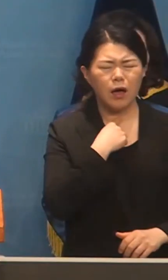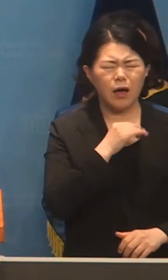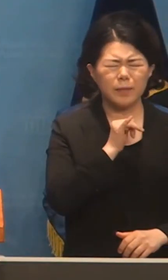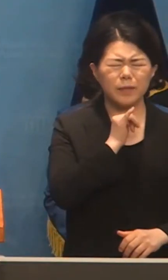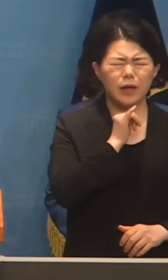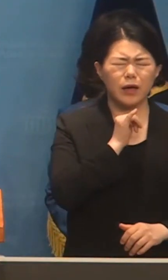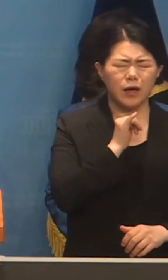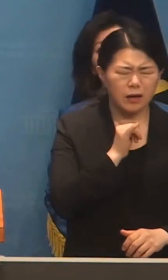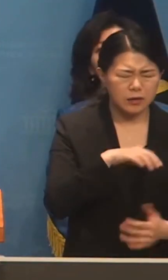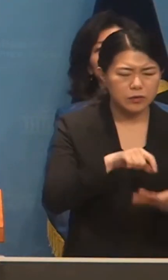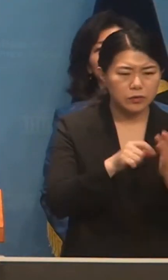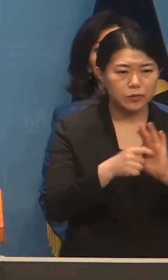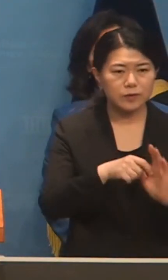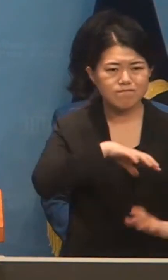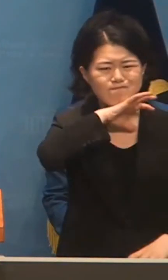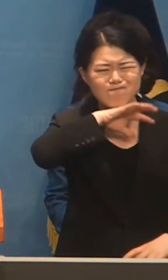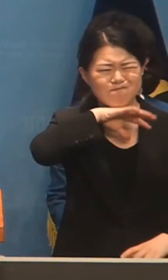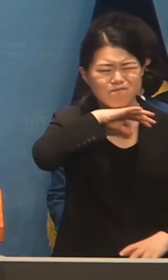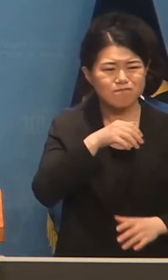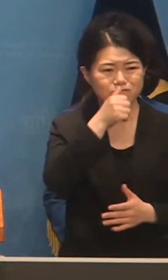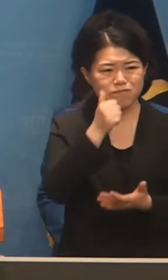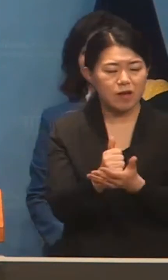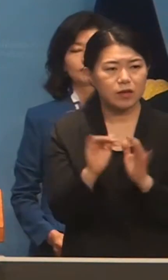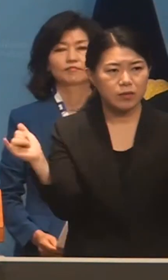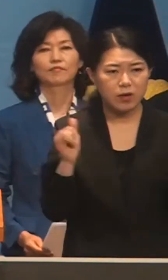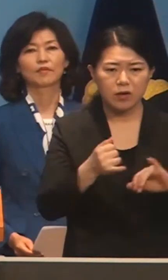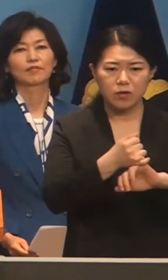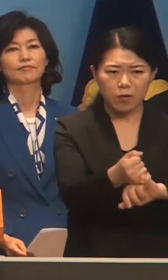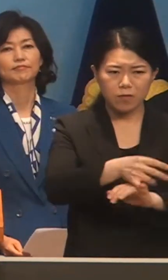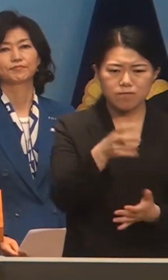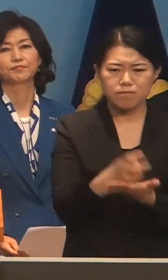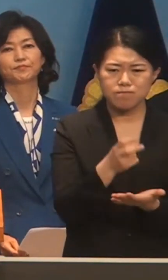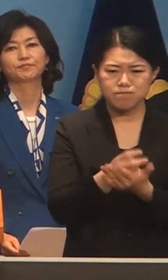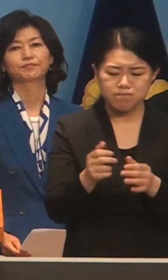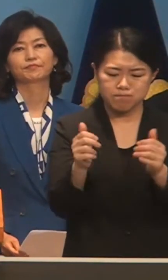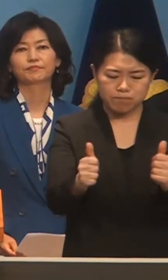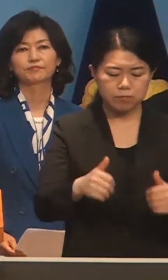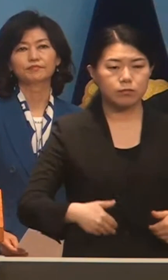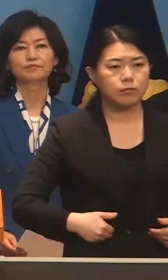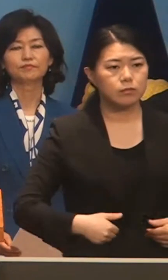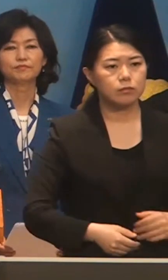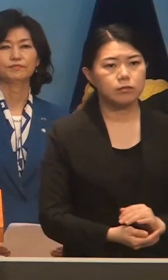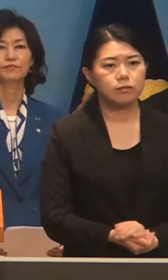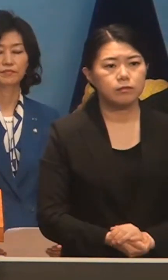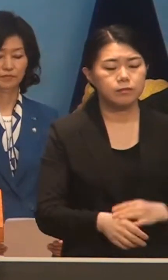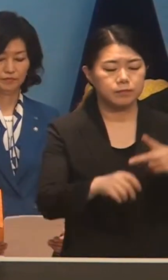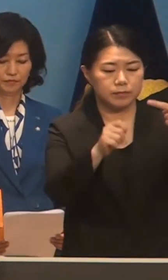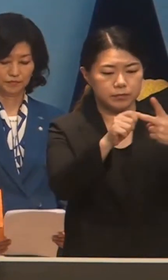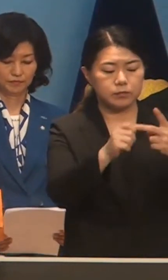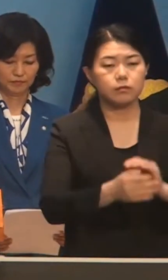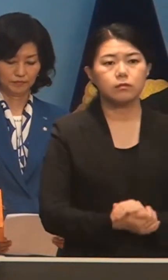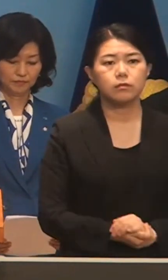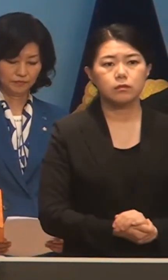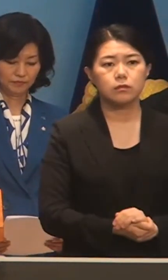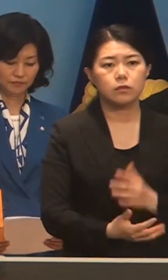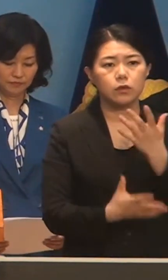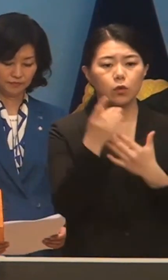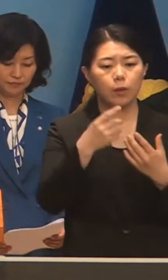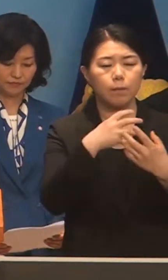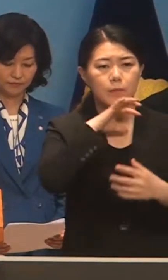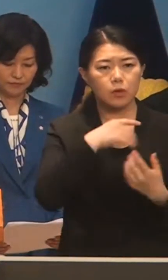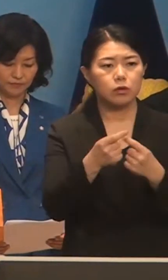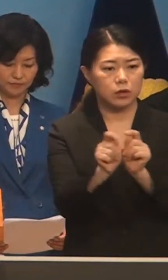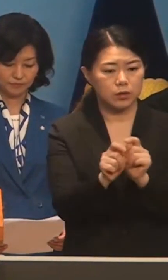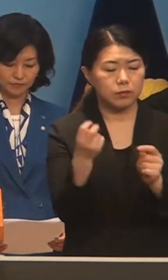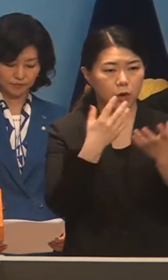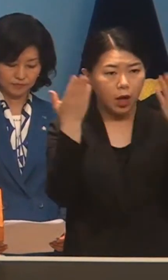위협하는 악성 민원 가해자에게 반드시 엄정한 법적 제재를 가해주십시오. 둘째, 통합민원팀과